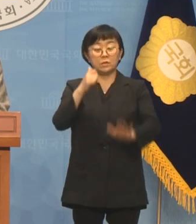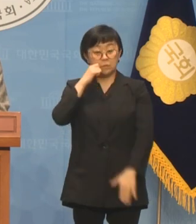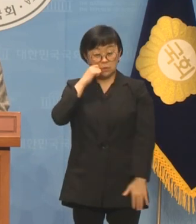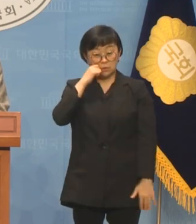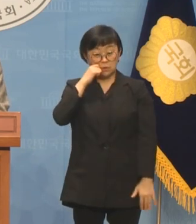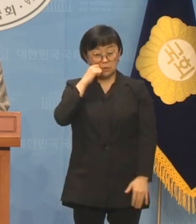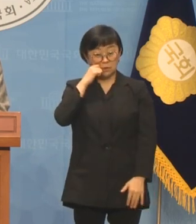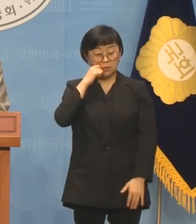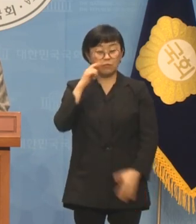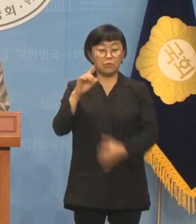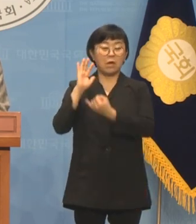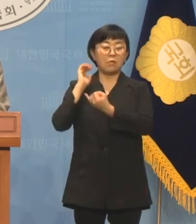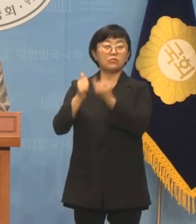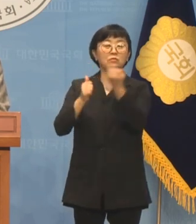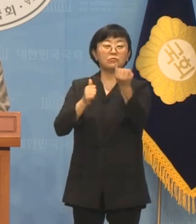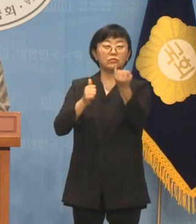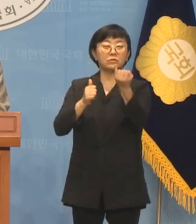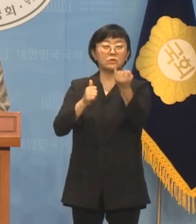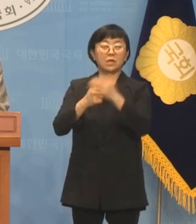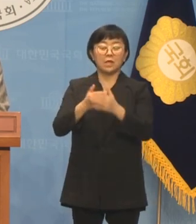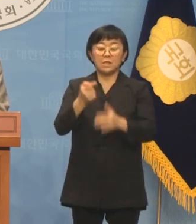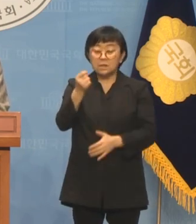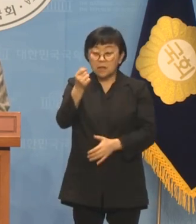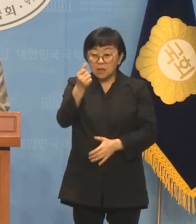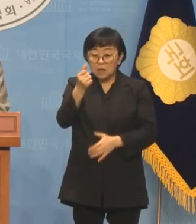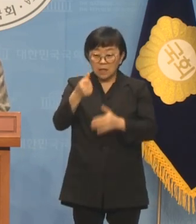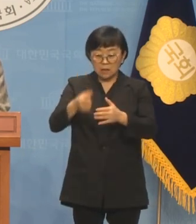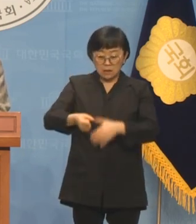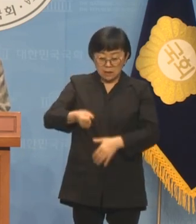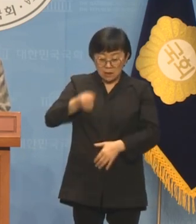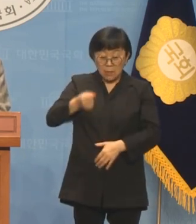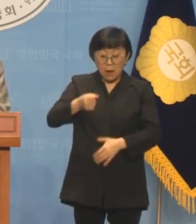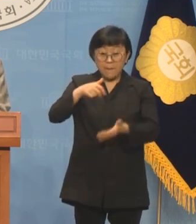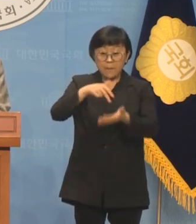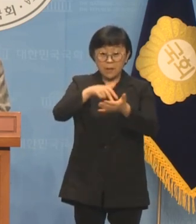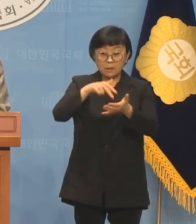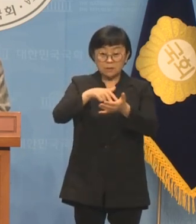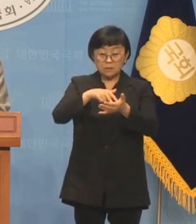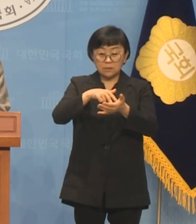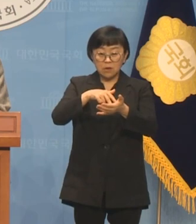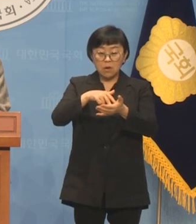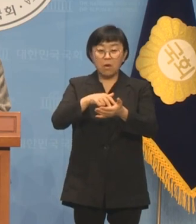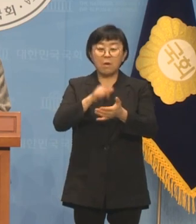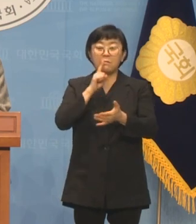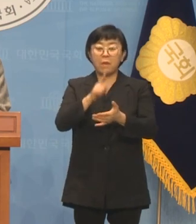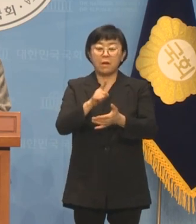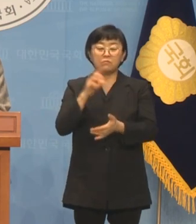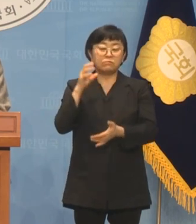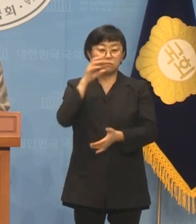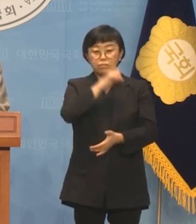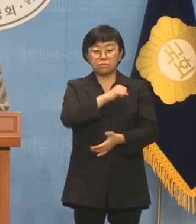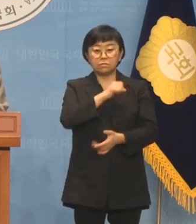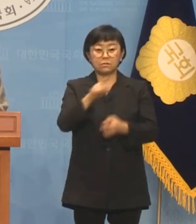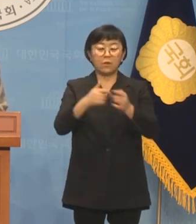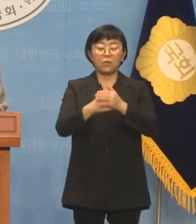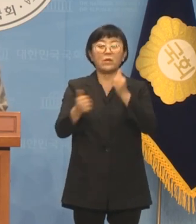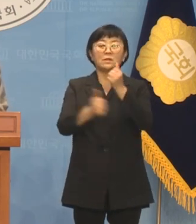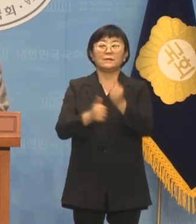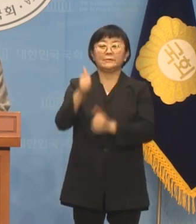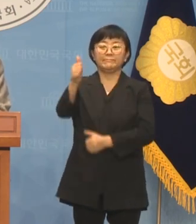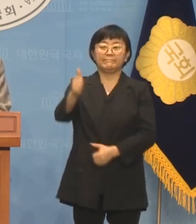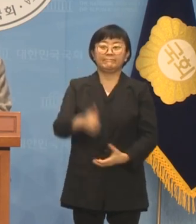못한 영부인의 조그만 파우치 앞에 서면 급격히 말수가 적어지는 위원장